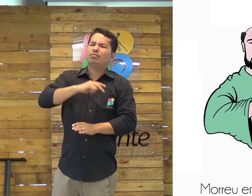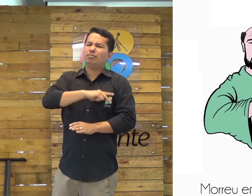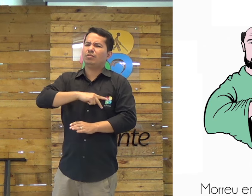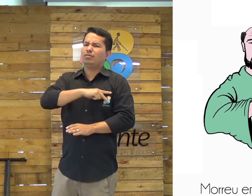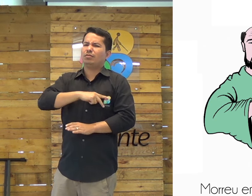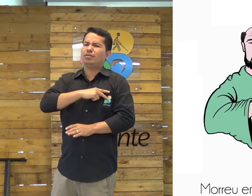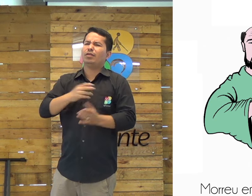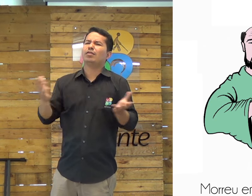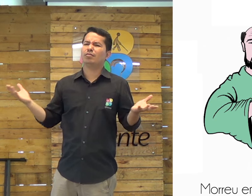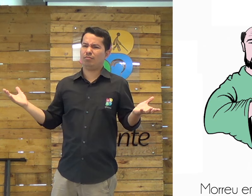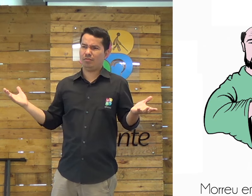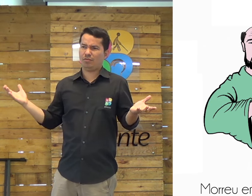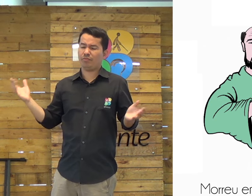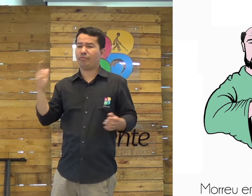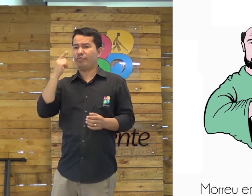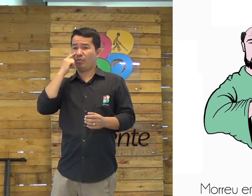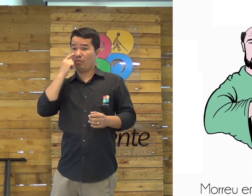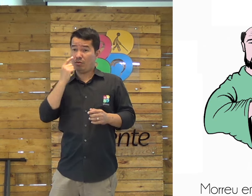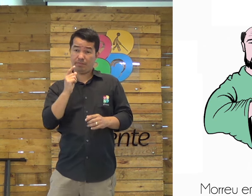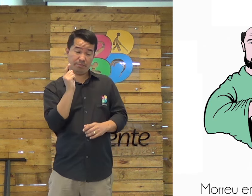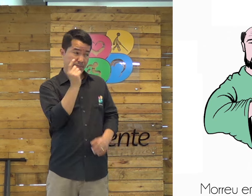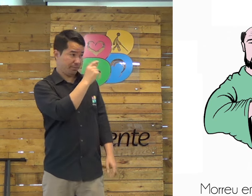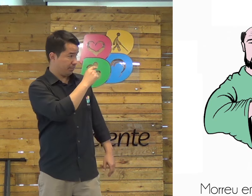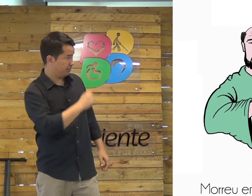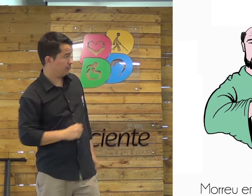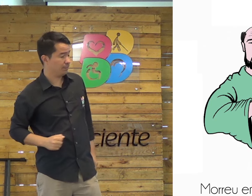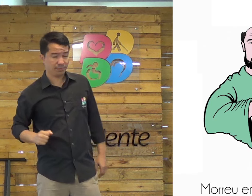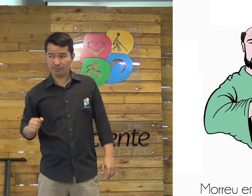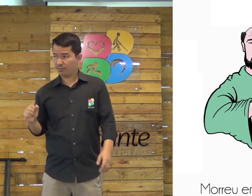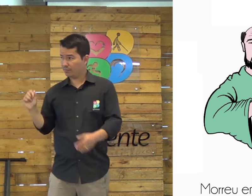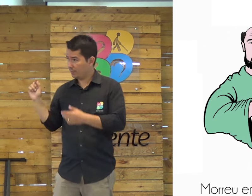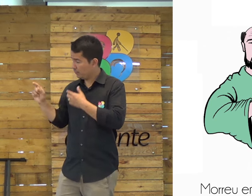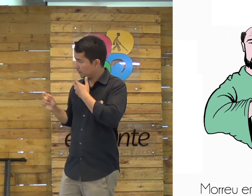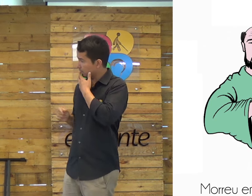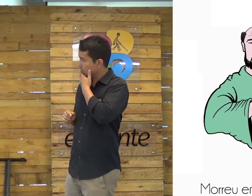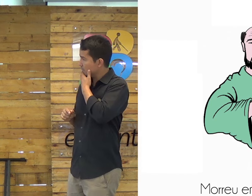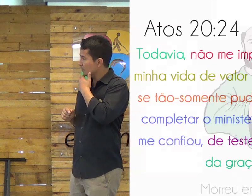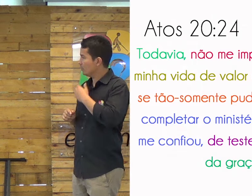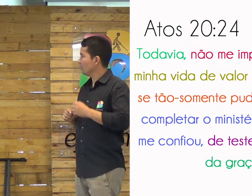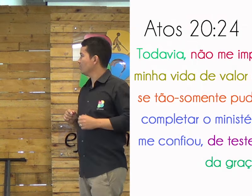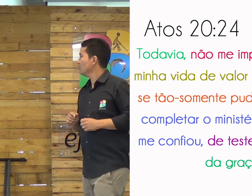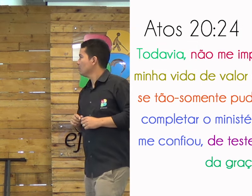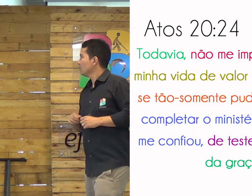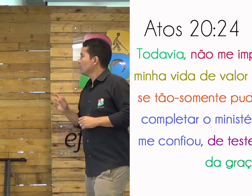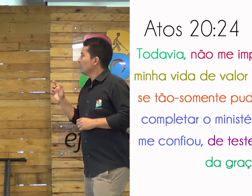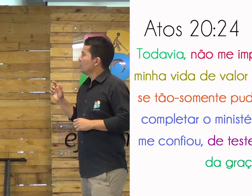Mas qual que é o conselho de Paulo? Que nós vemos ali no tema da mensagem.